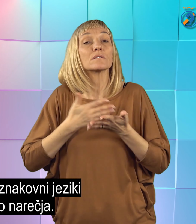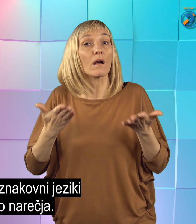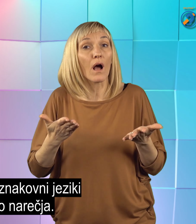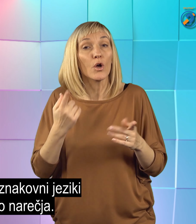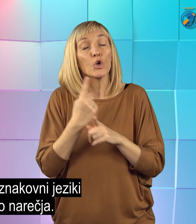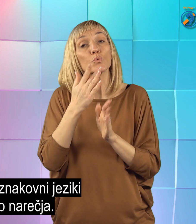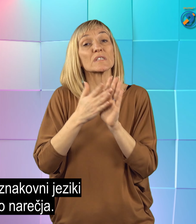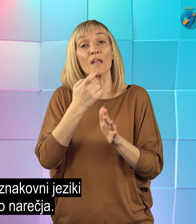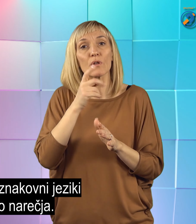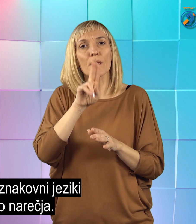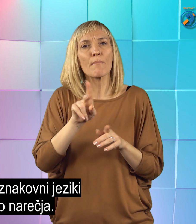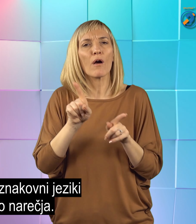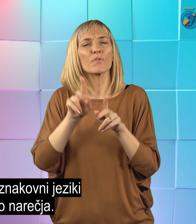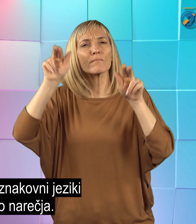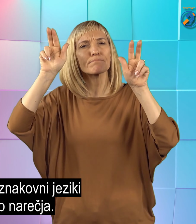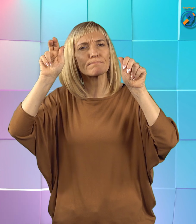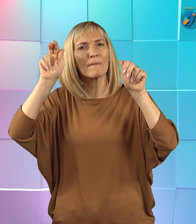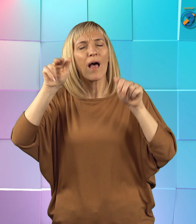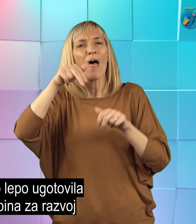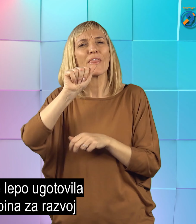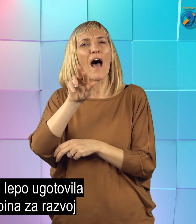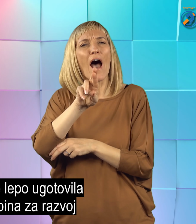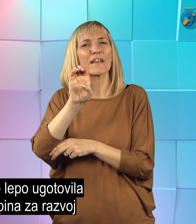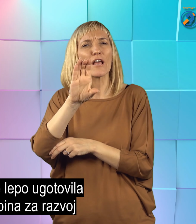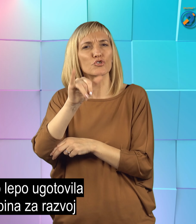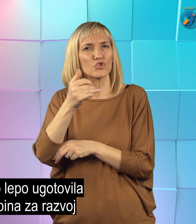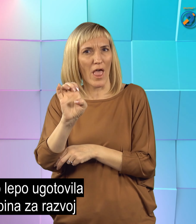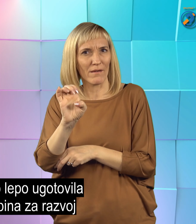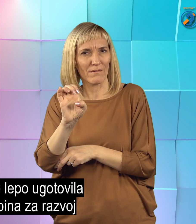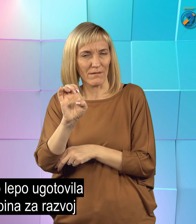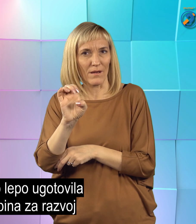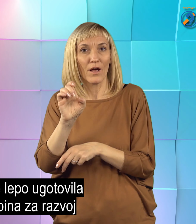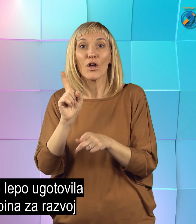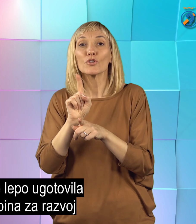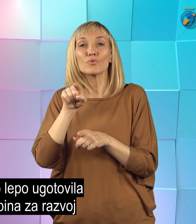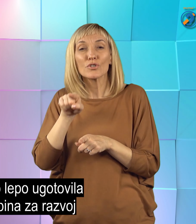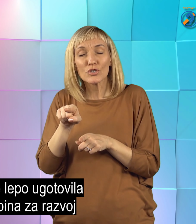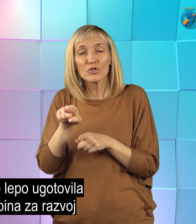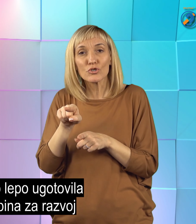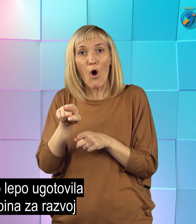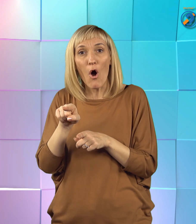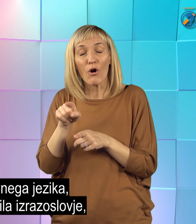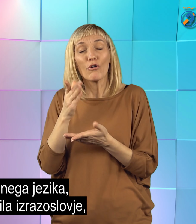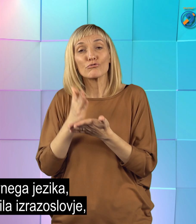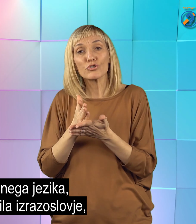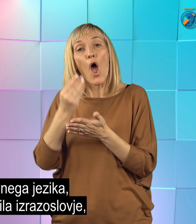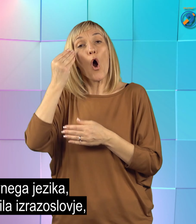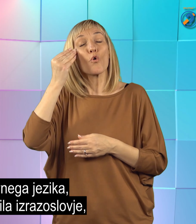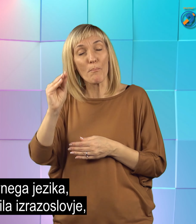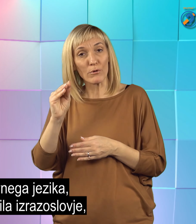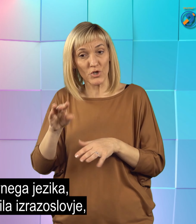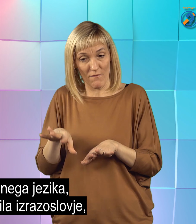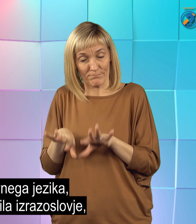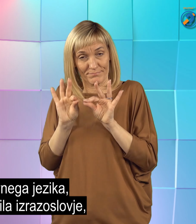znakovni jeziki imajo narečja. Tako da to je zelo lepo ugotovila tudi skupina za razvoj znakovnega jezika, ki je